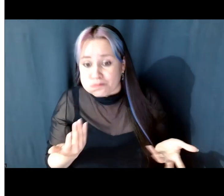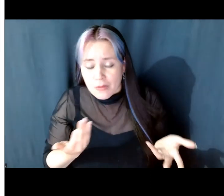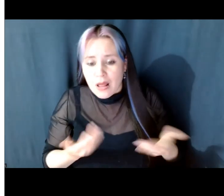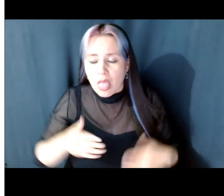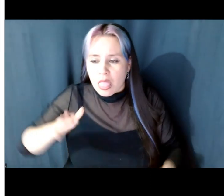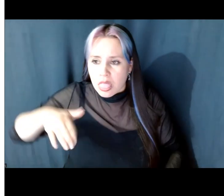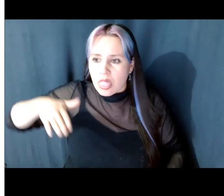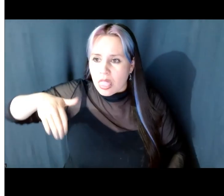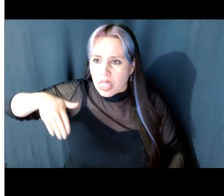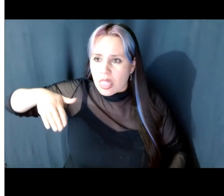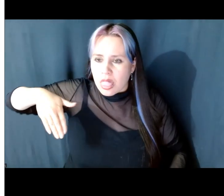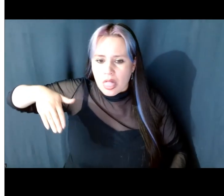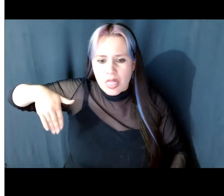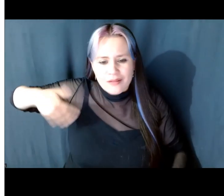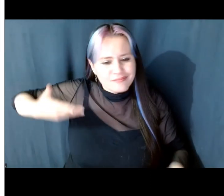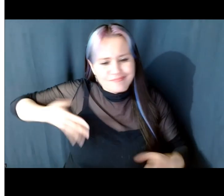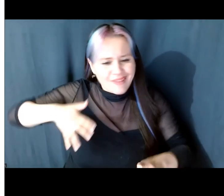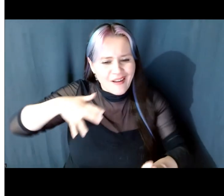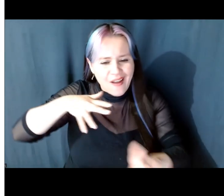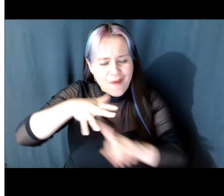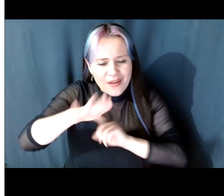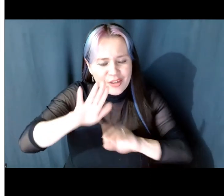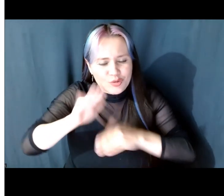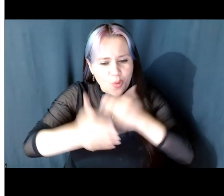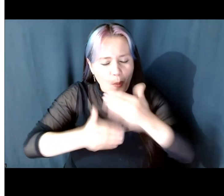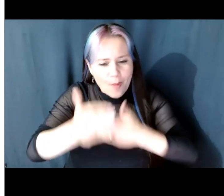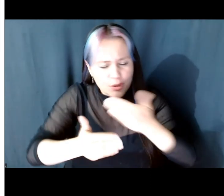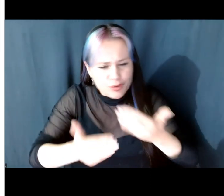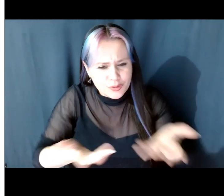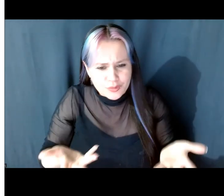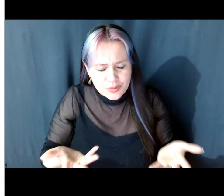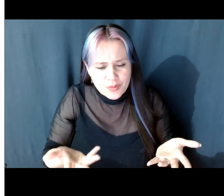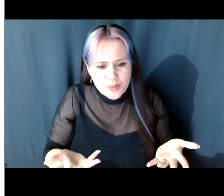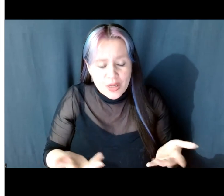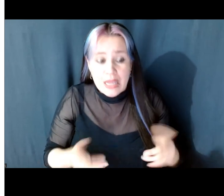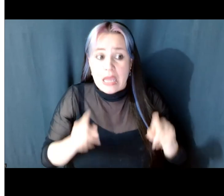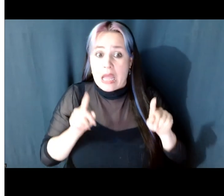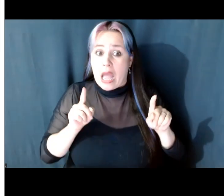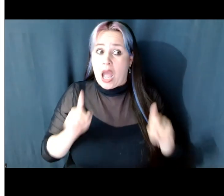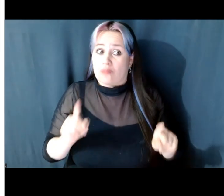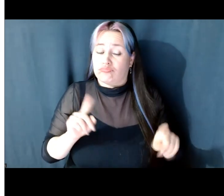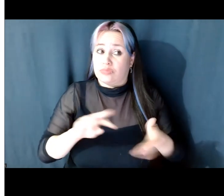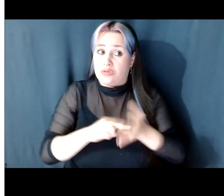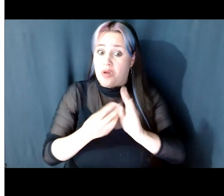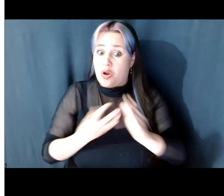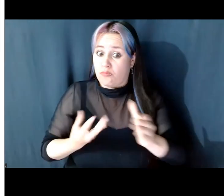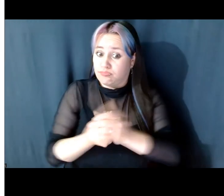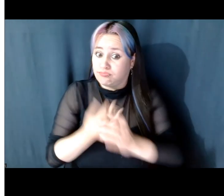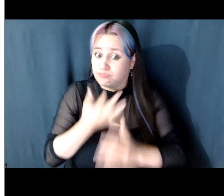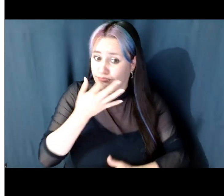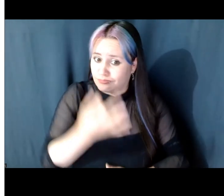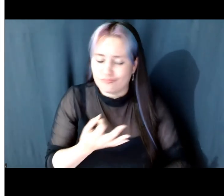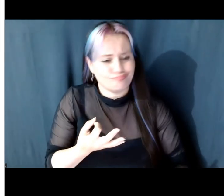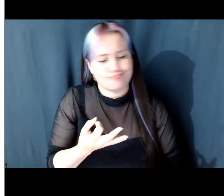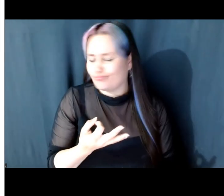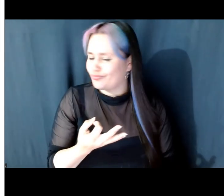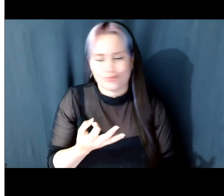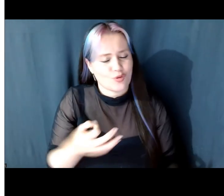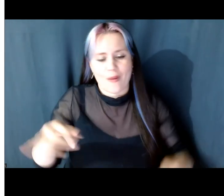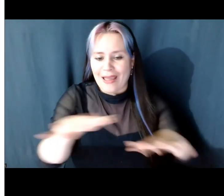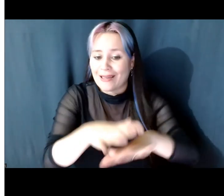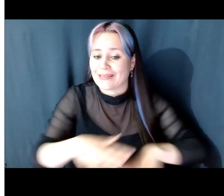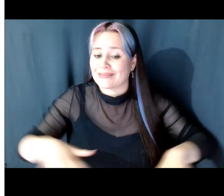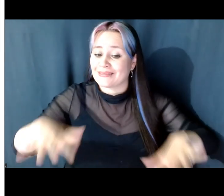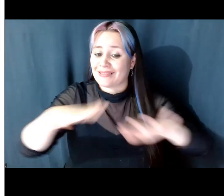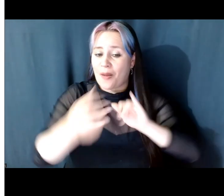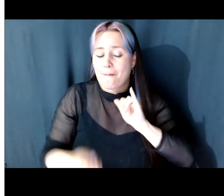y en el artículo 6 de la ley 2049 del 2020 en donde se expone que el gobierno nacional proveerá el aprendizaje de la lengua de